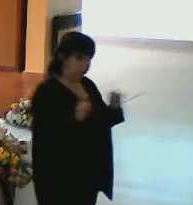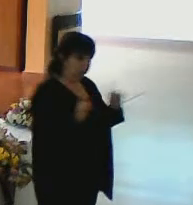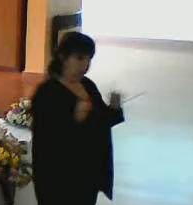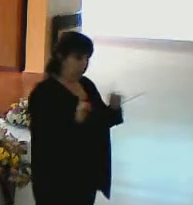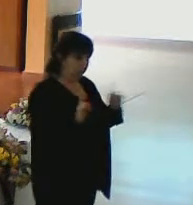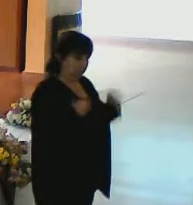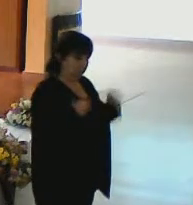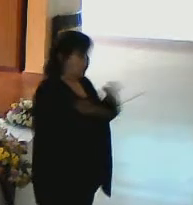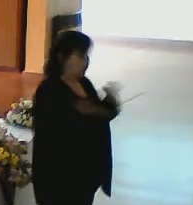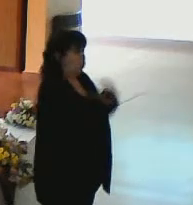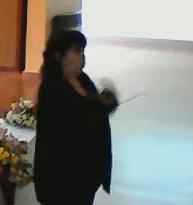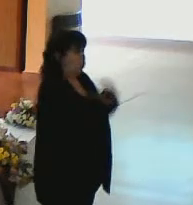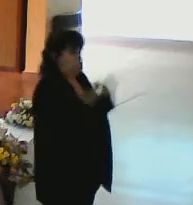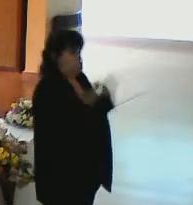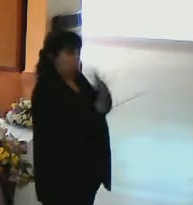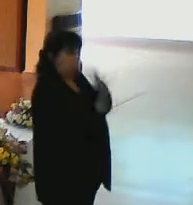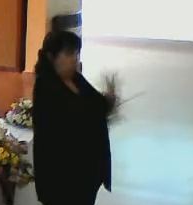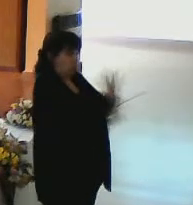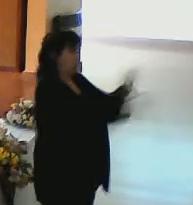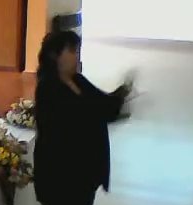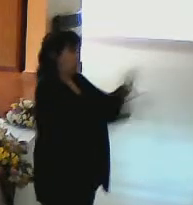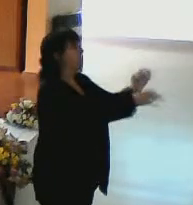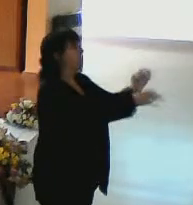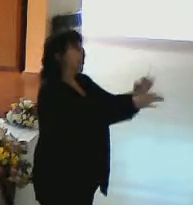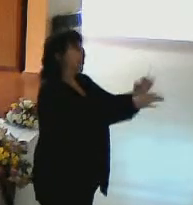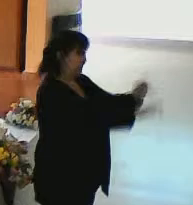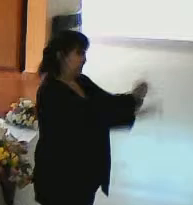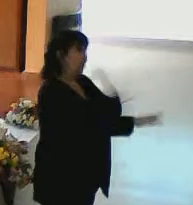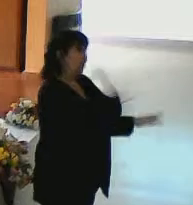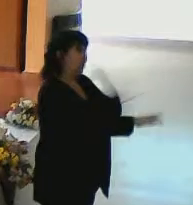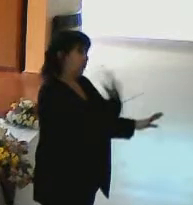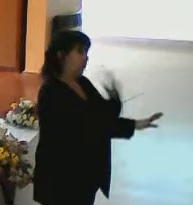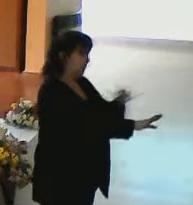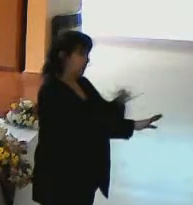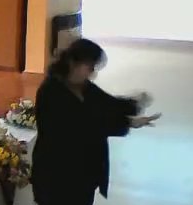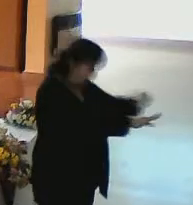su comportamiento en la escuela. La próxima.